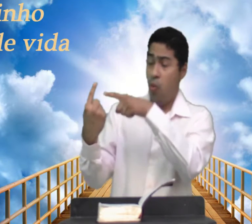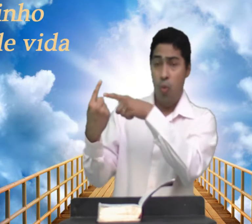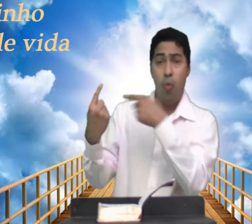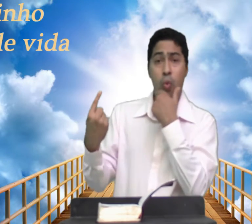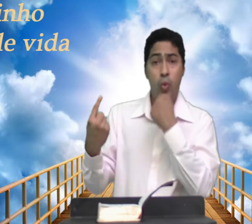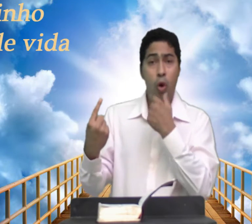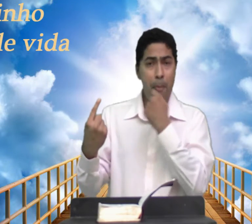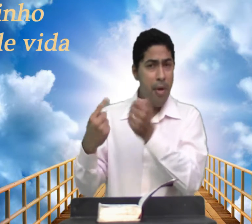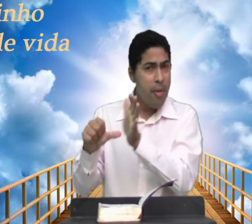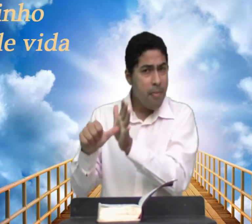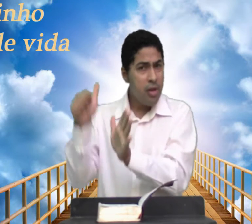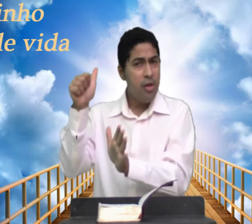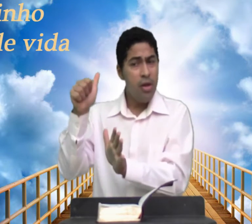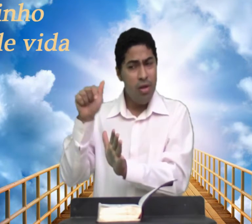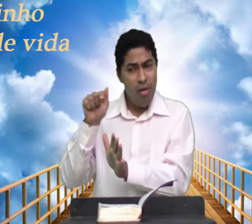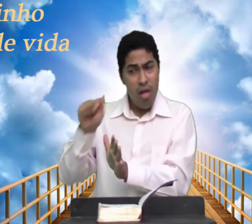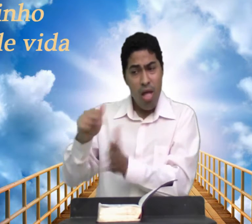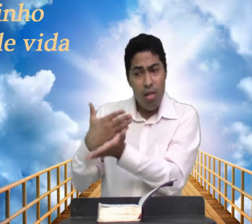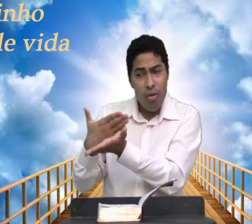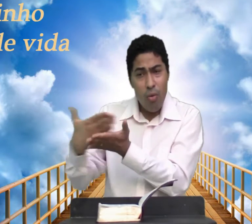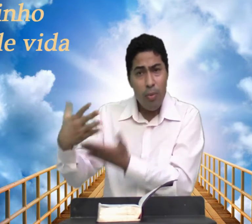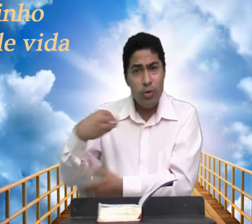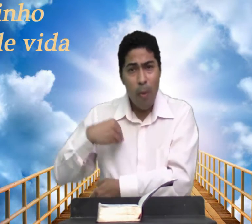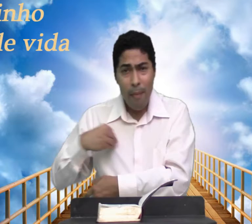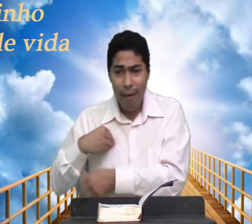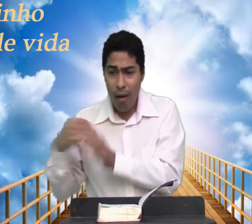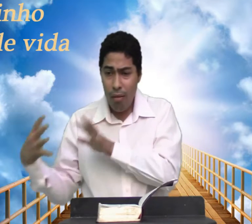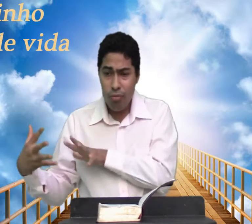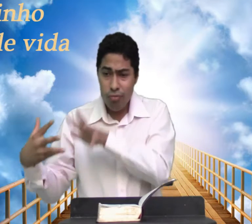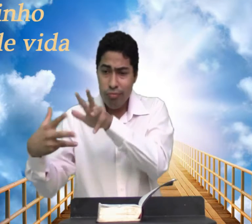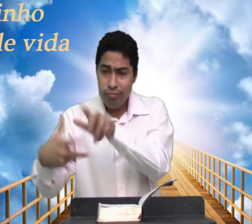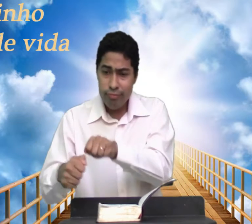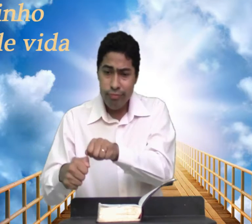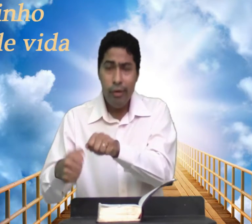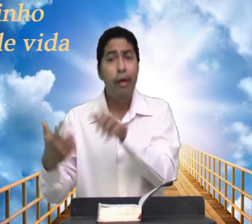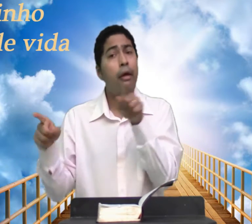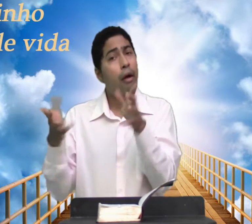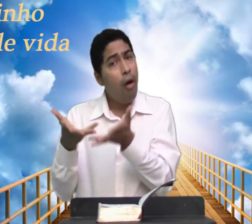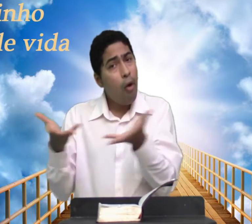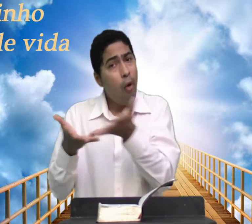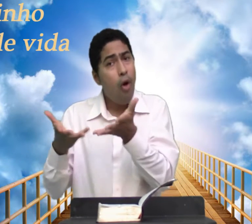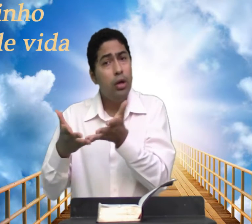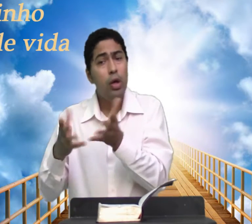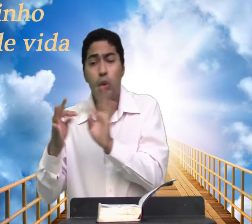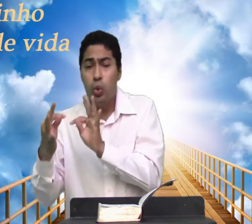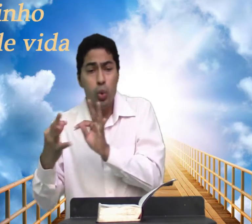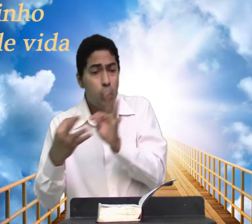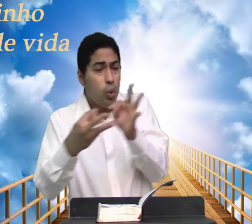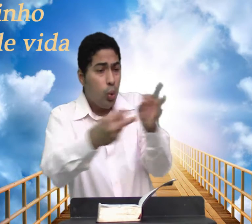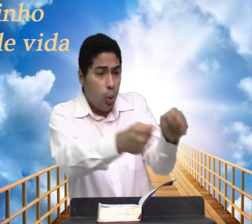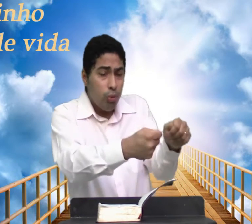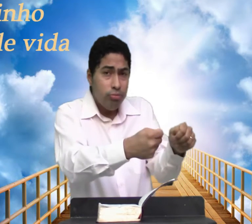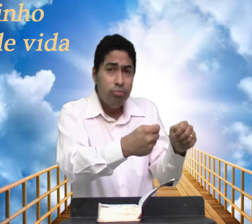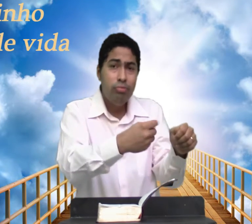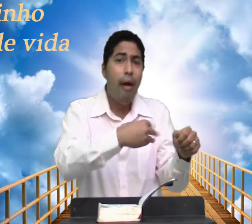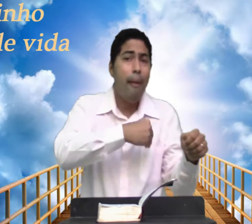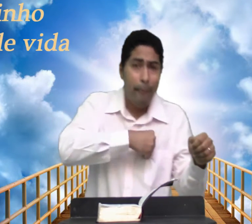primeiro homem, ele cometeu o pecado e através dele o pecado entrou no mundo e todas as outras pessoas do mundo também